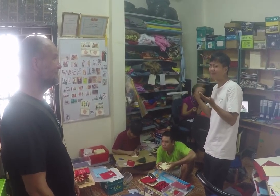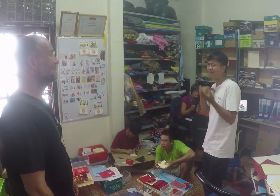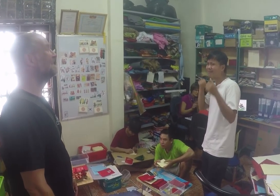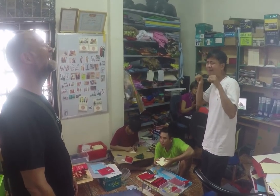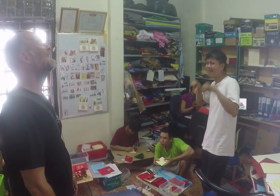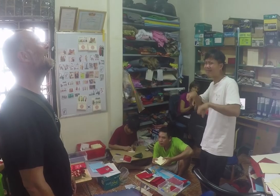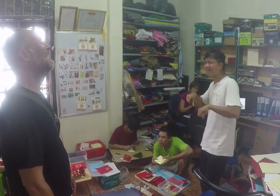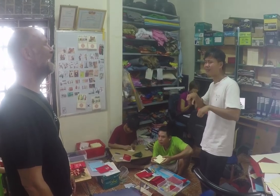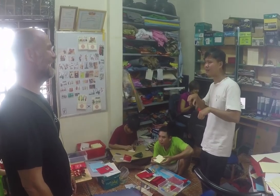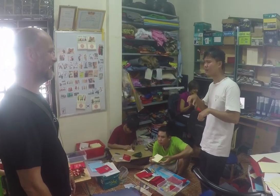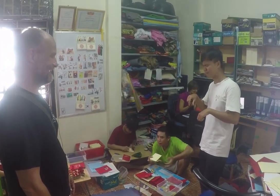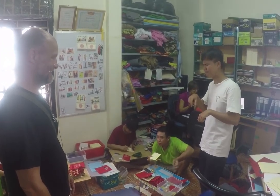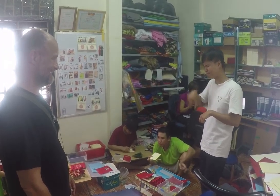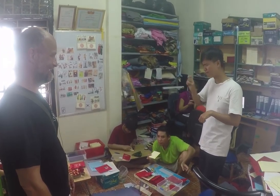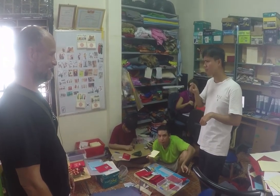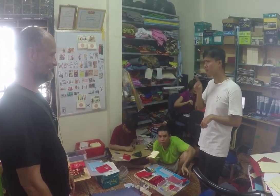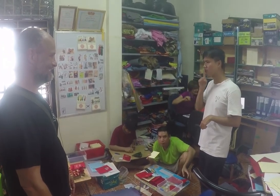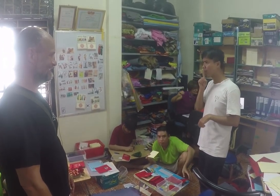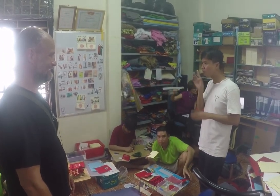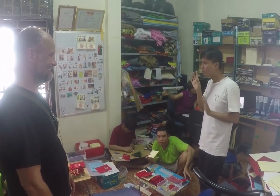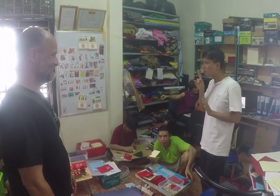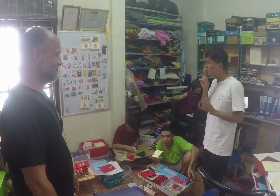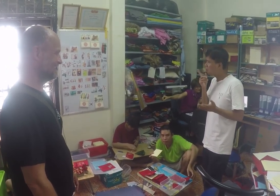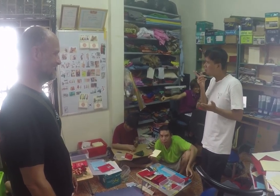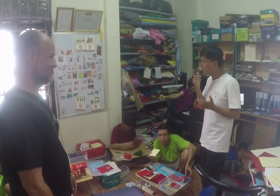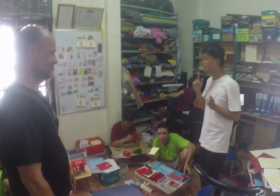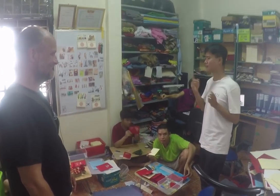Ich hatte kein Talent für Kunst. Ich war richtig schlecht.